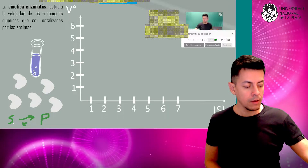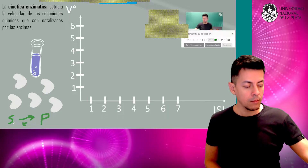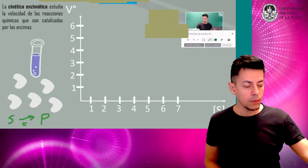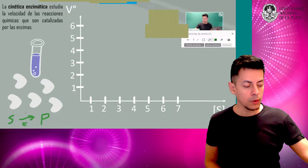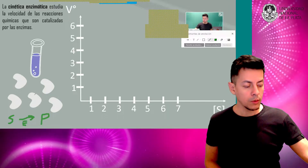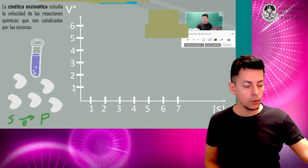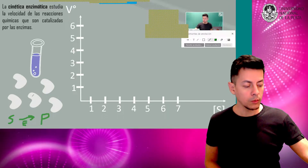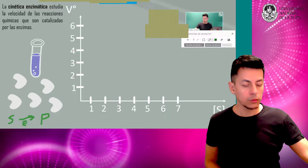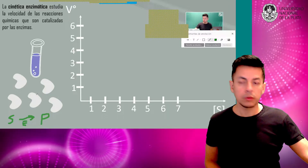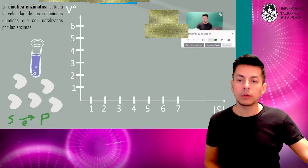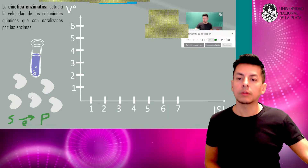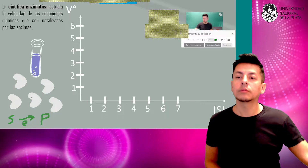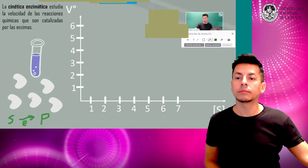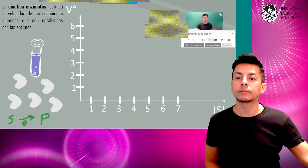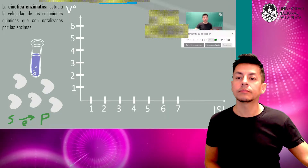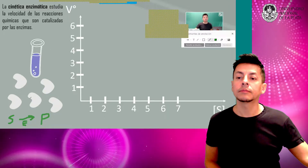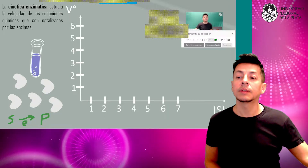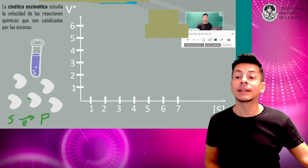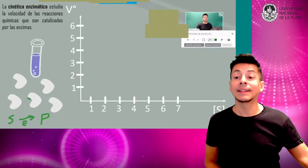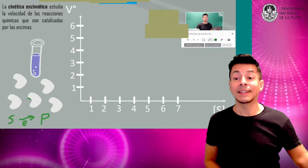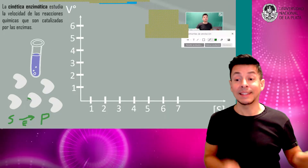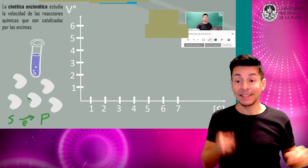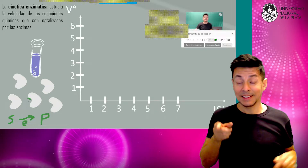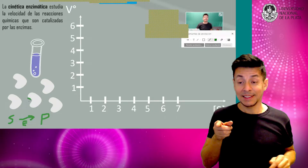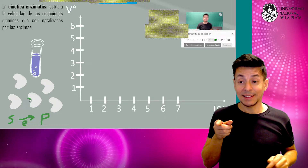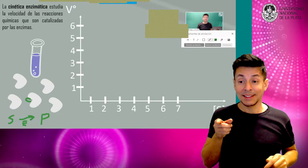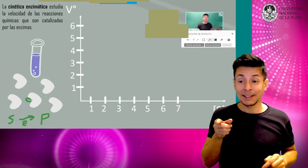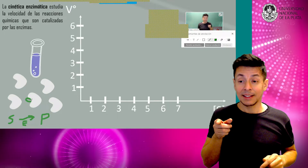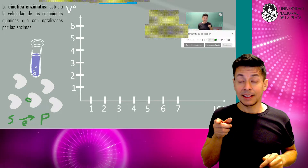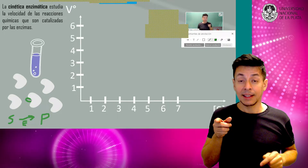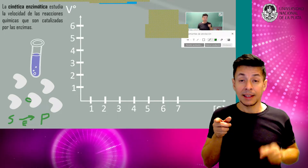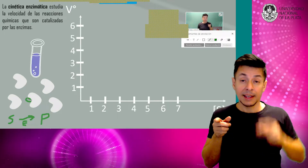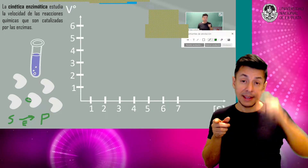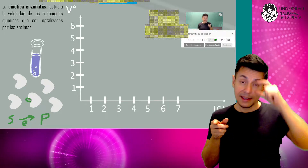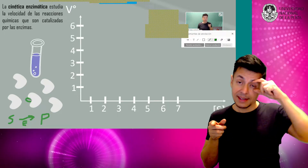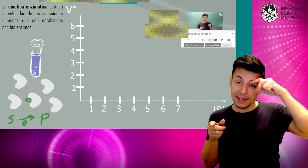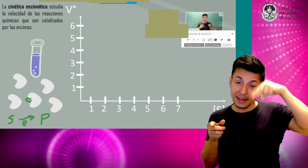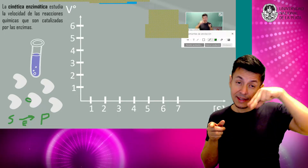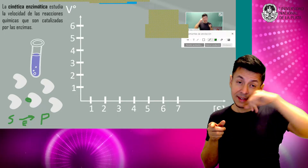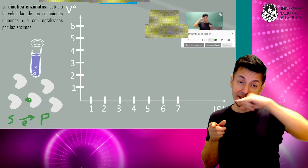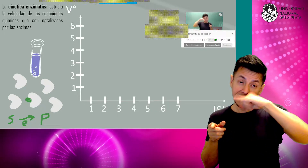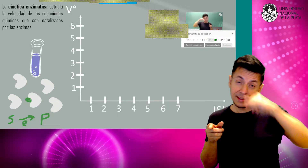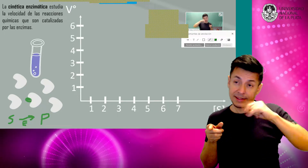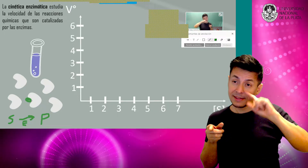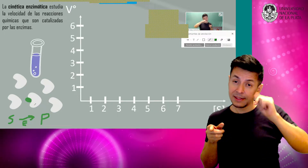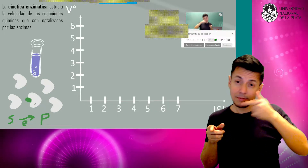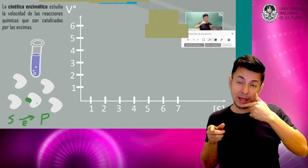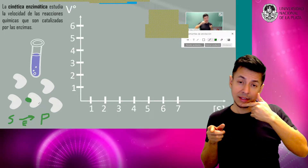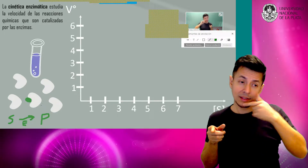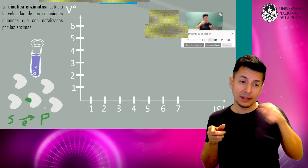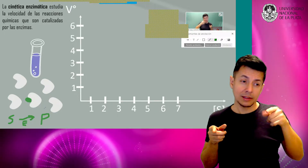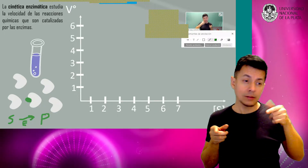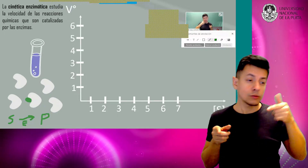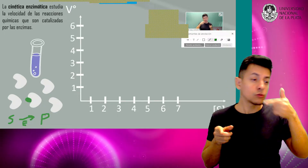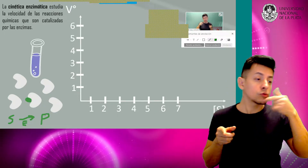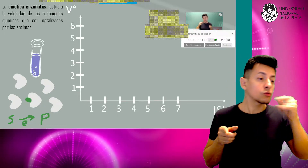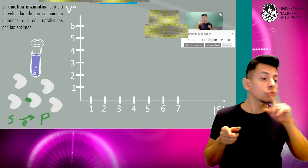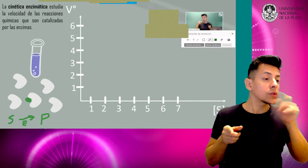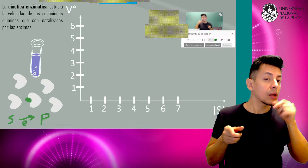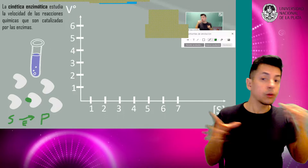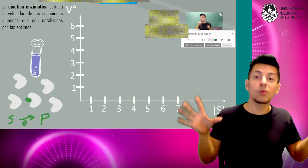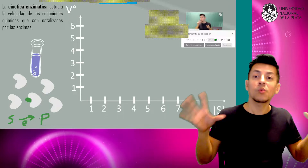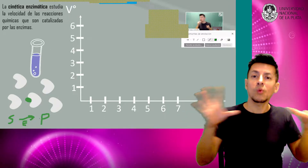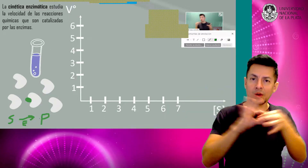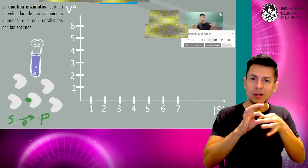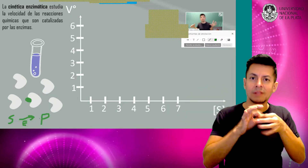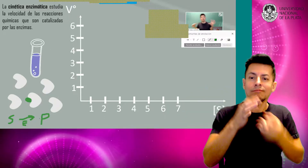¿Sí? Es decir, estas enzimas son capaces de unirse a moléculas de sustrato y transformarlas en